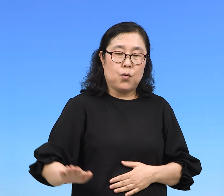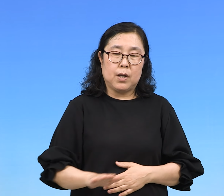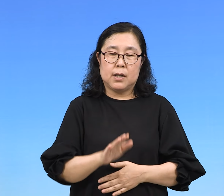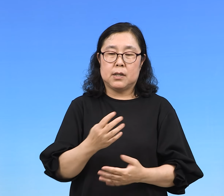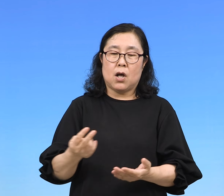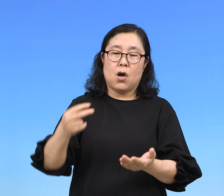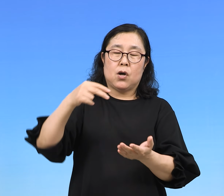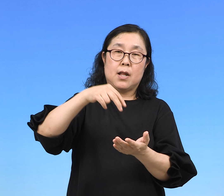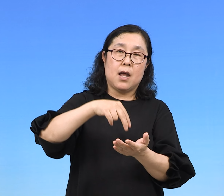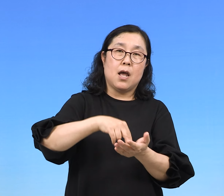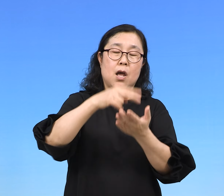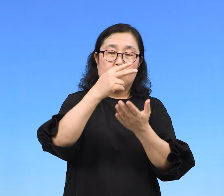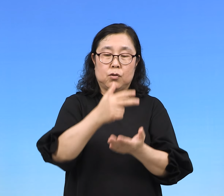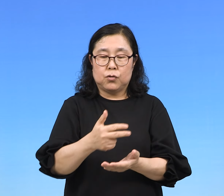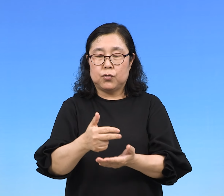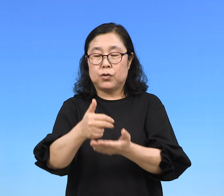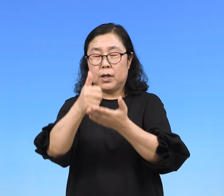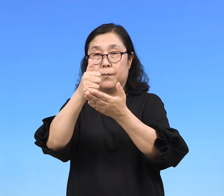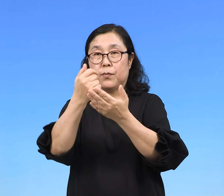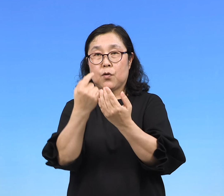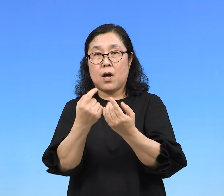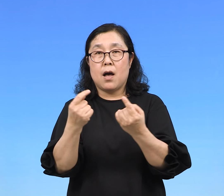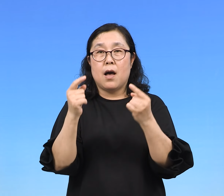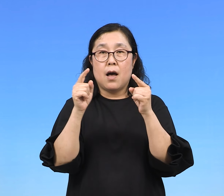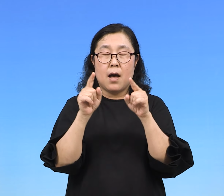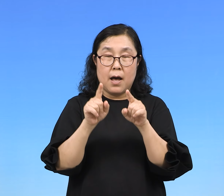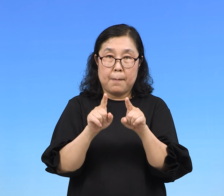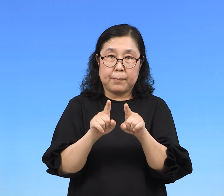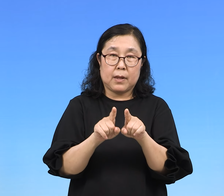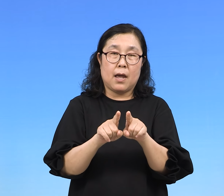우린 선의 주님과 함께